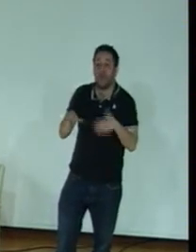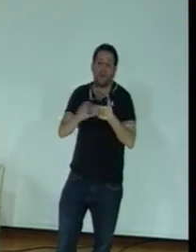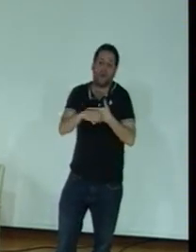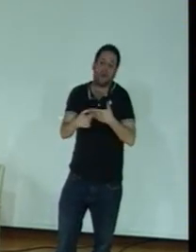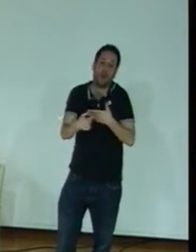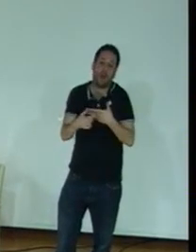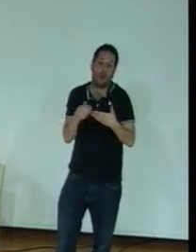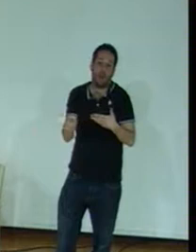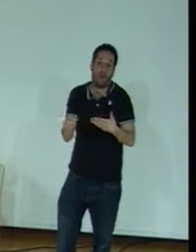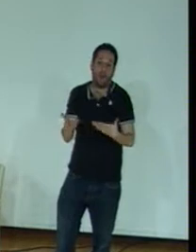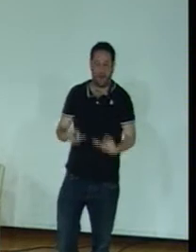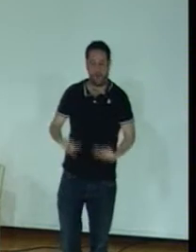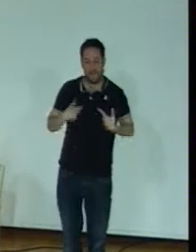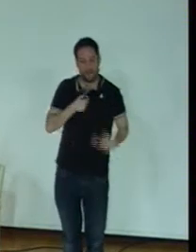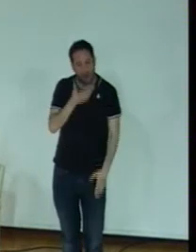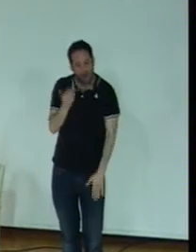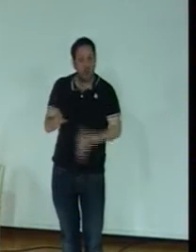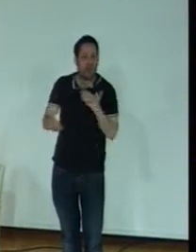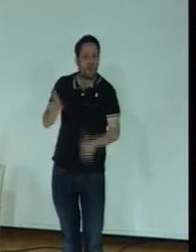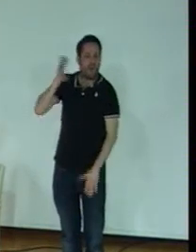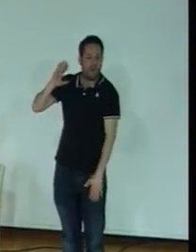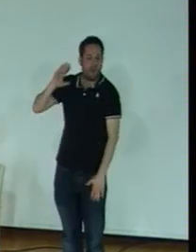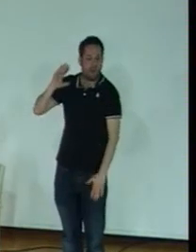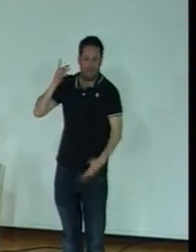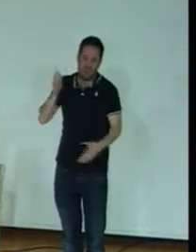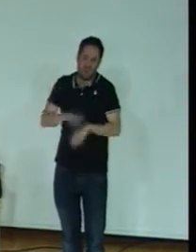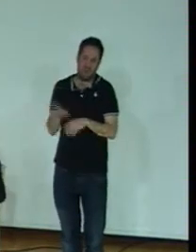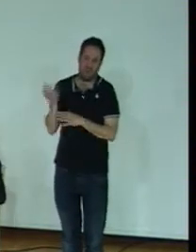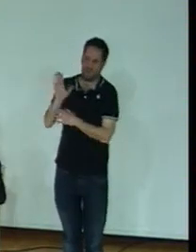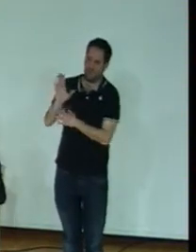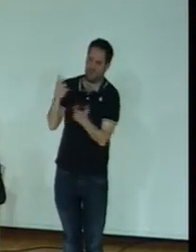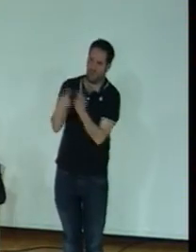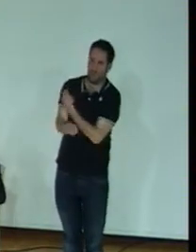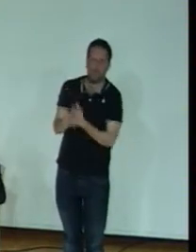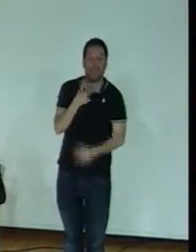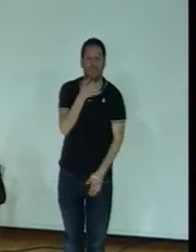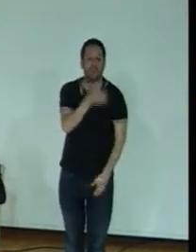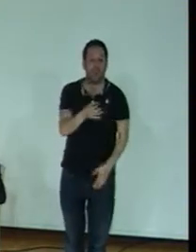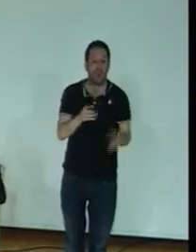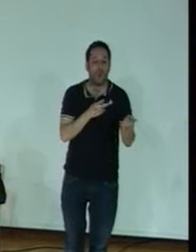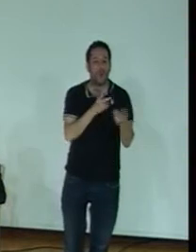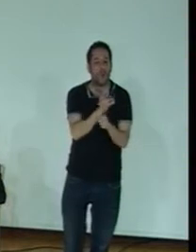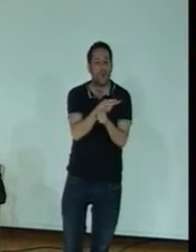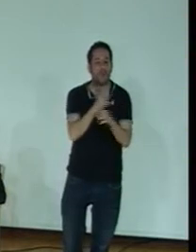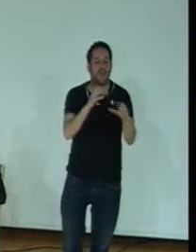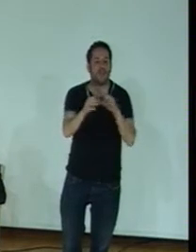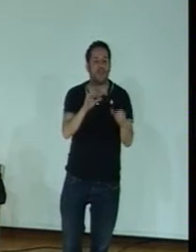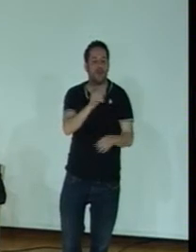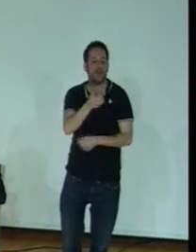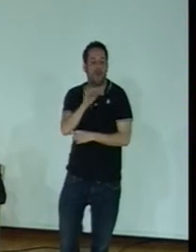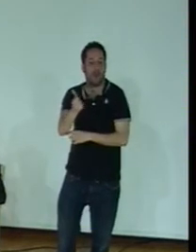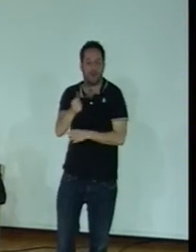gagner en vie privée par rapport à ce qu'on avait avant. Mais ce n'est pas une bonne présentation. J'avais dit, le déploiement des outils de communication numérique fait